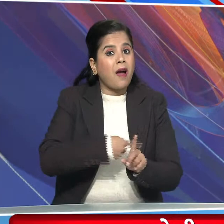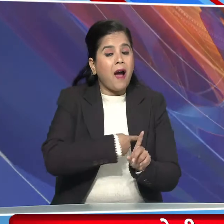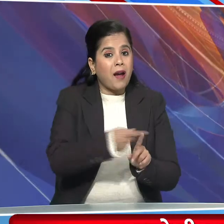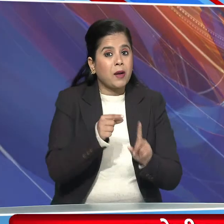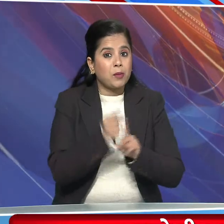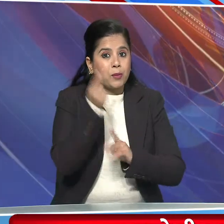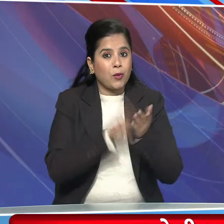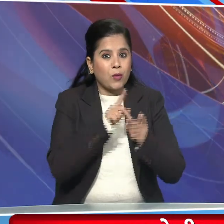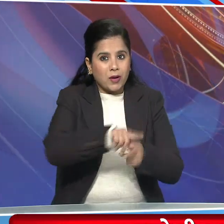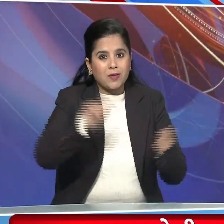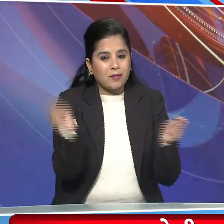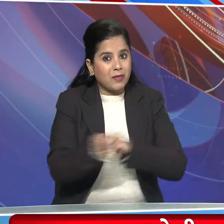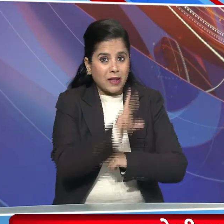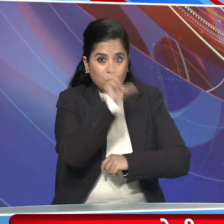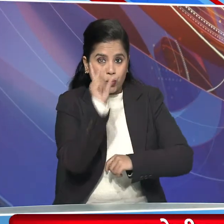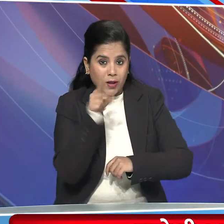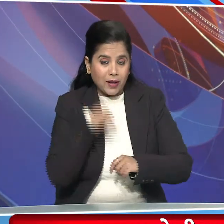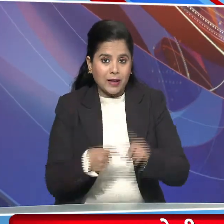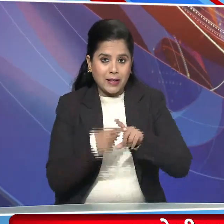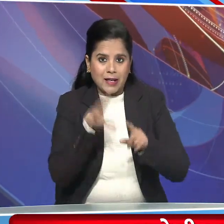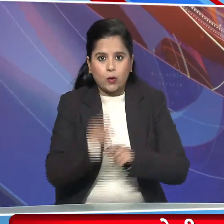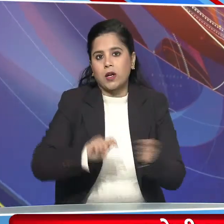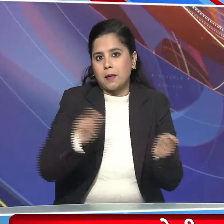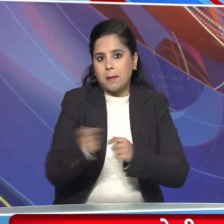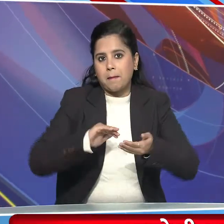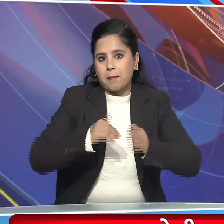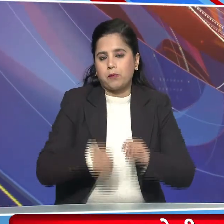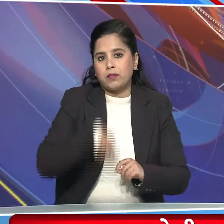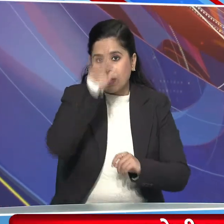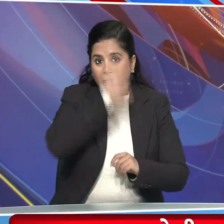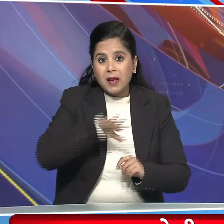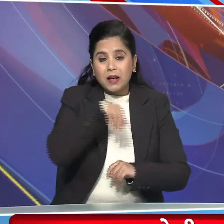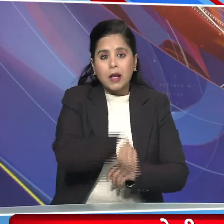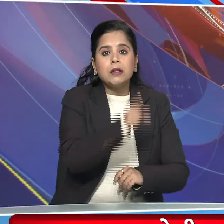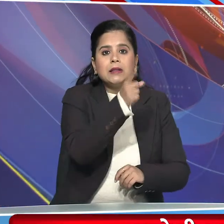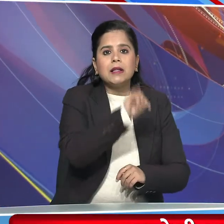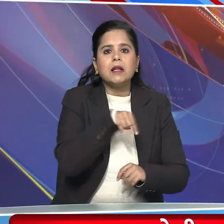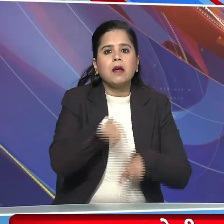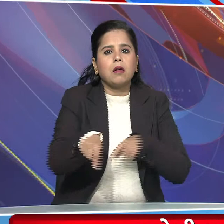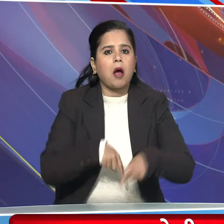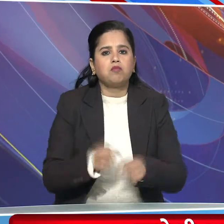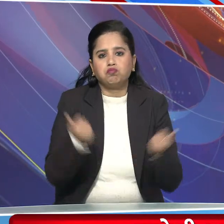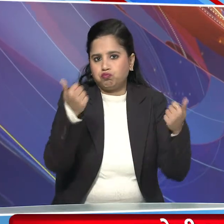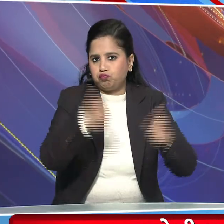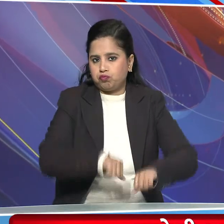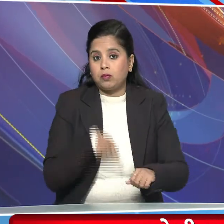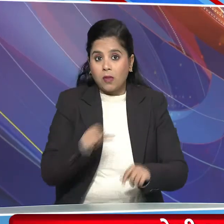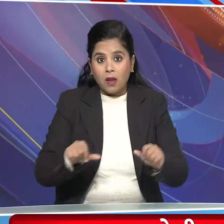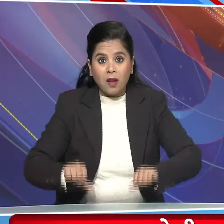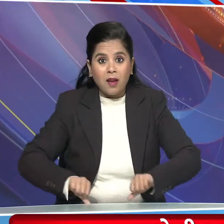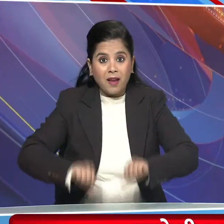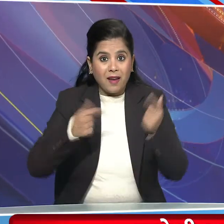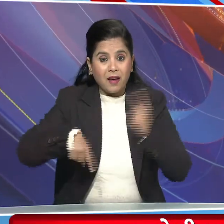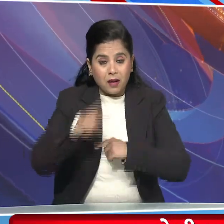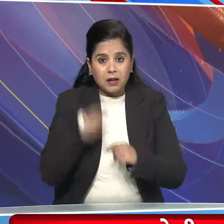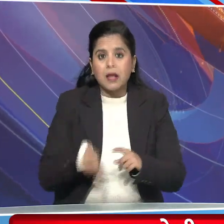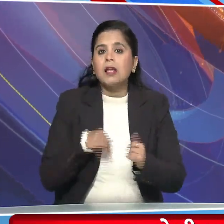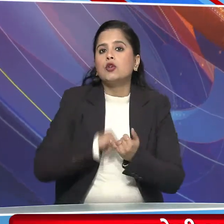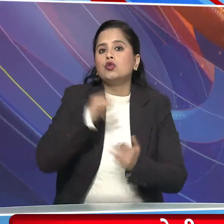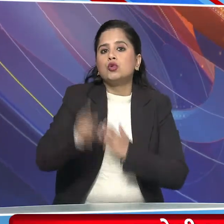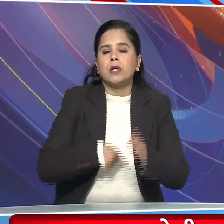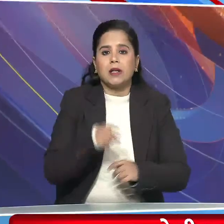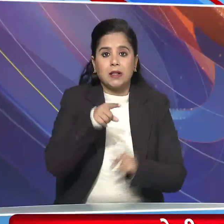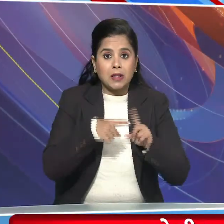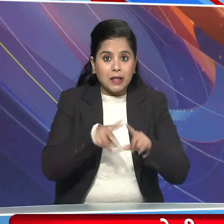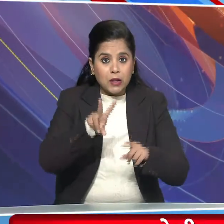पुणे में खेले गए दूसरे T20 मुकाबला में भारत की 16 रनों से हर जीत ने जीत के साथ श्रीलंका ने